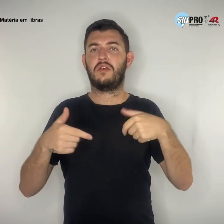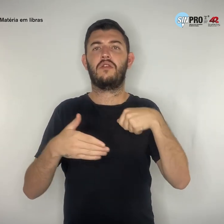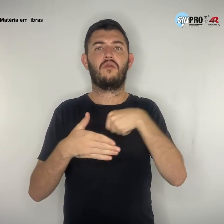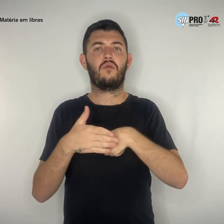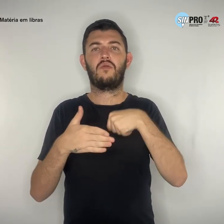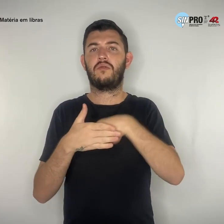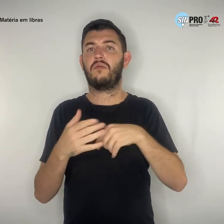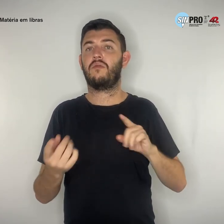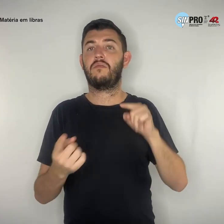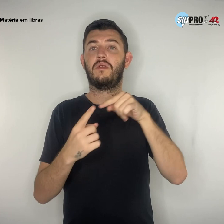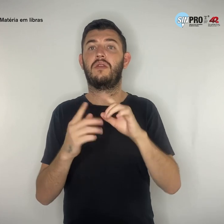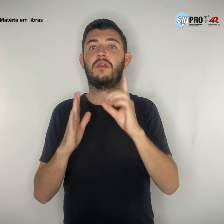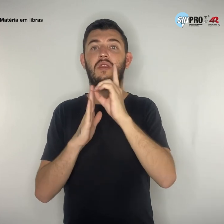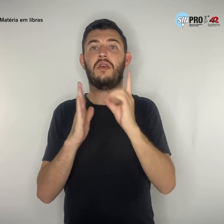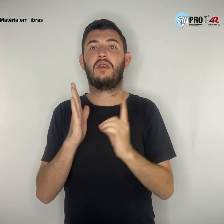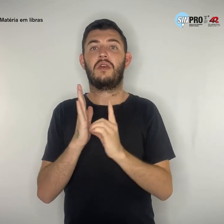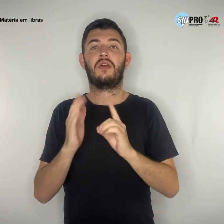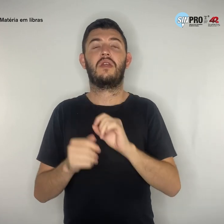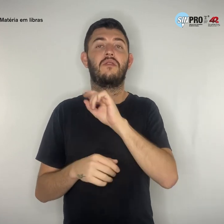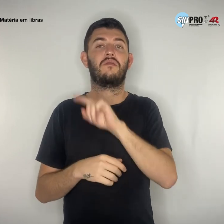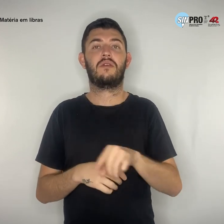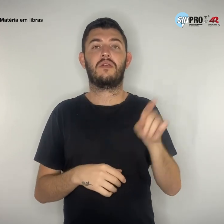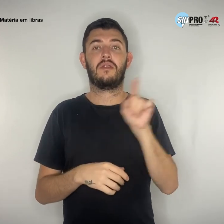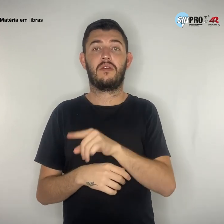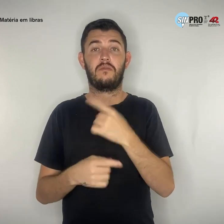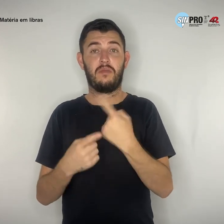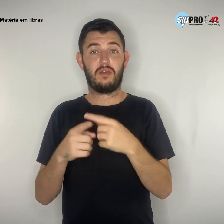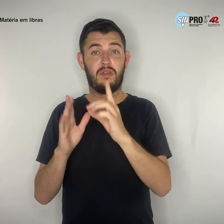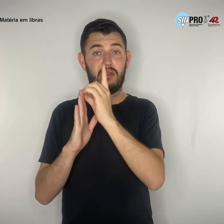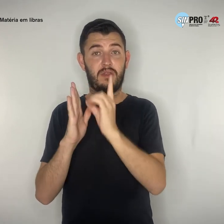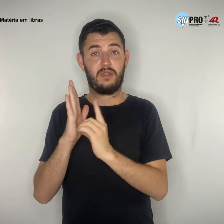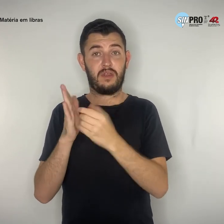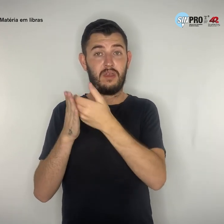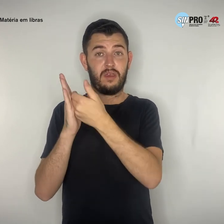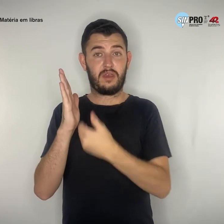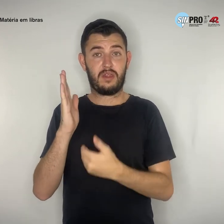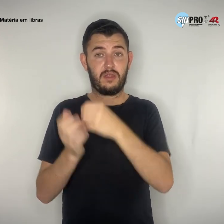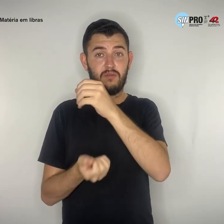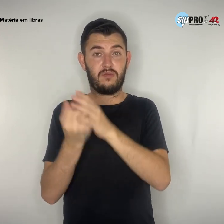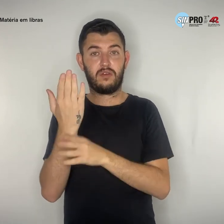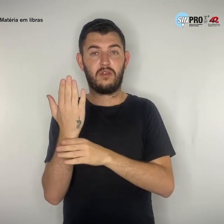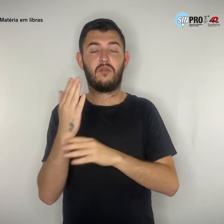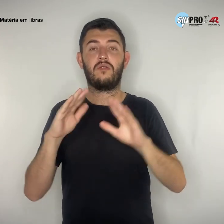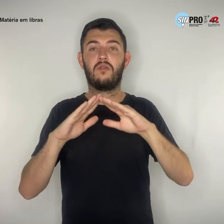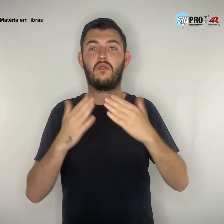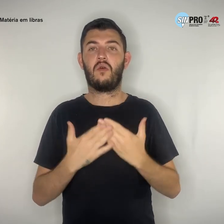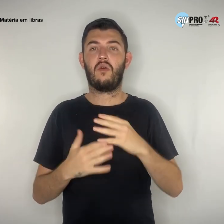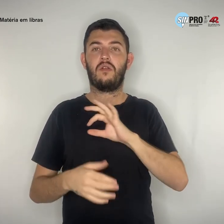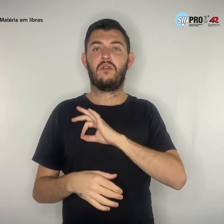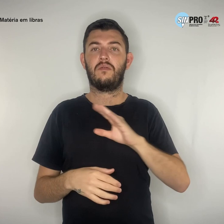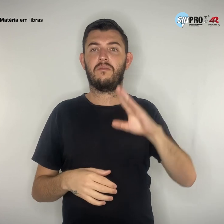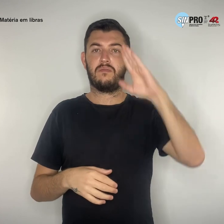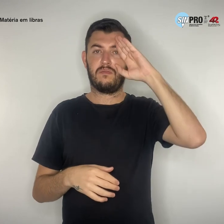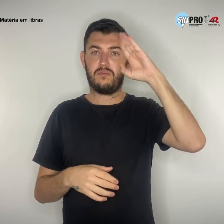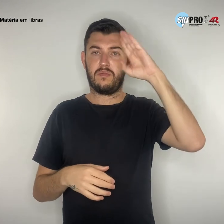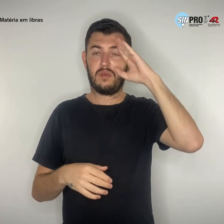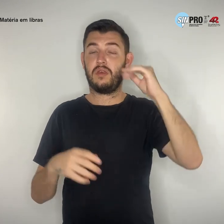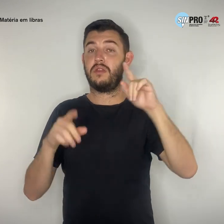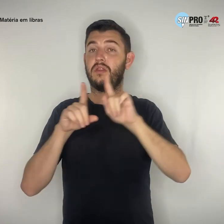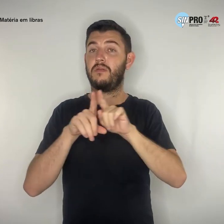criou as escolas cívico-militares e as portarias do MEC, que dão sustentação a esse